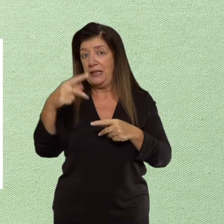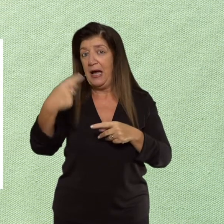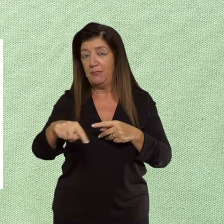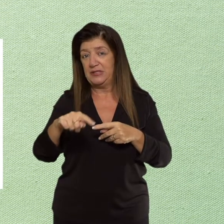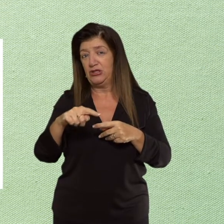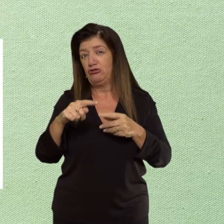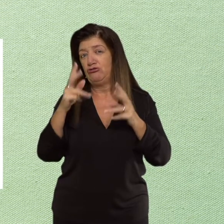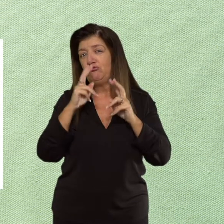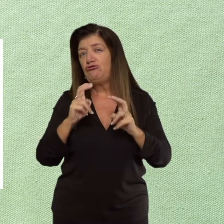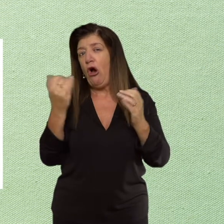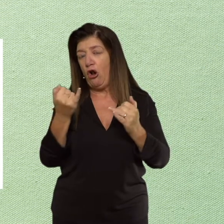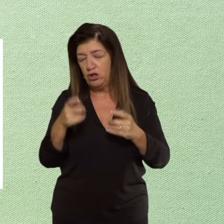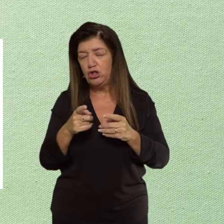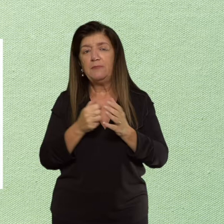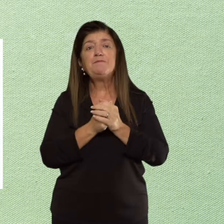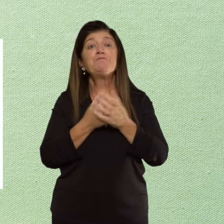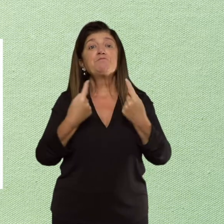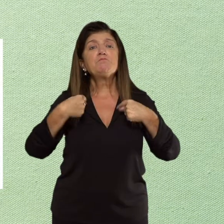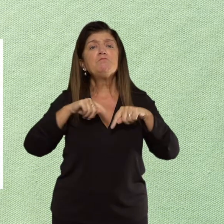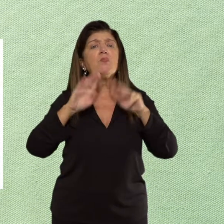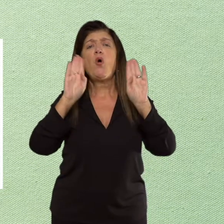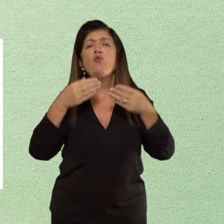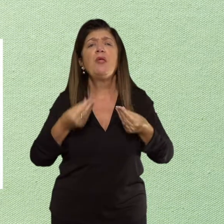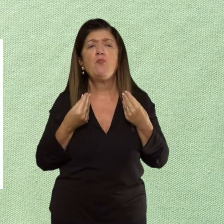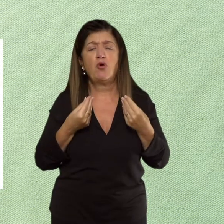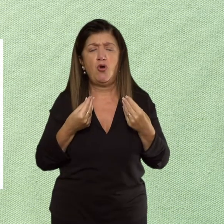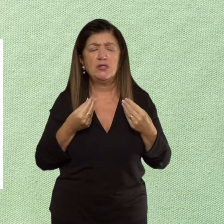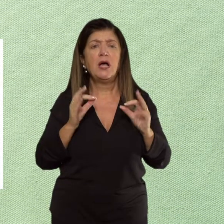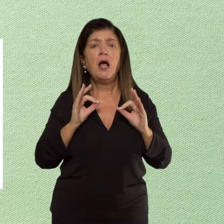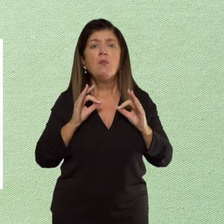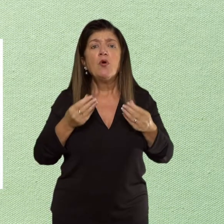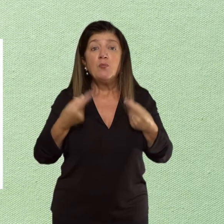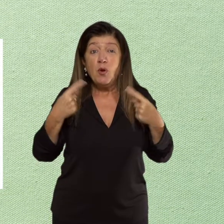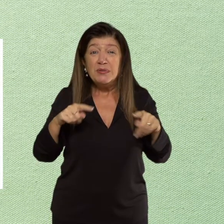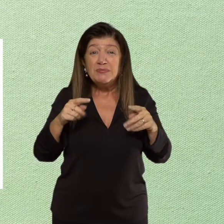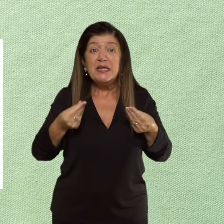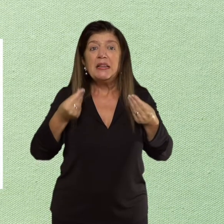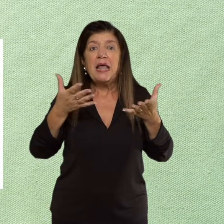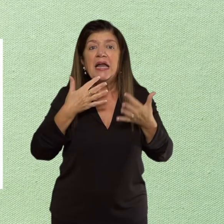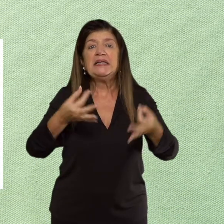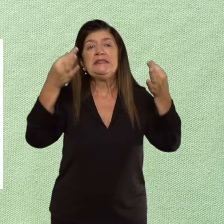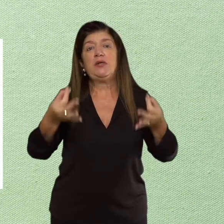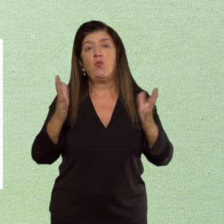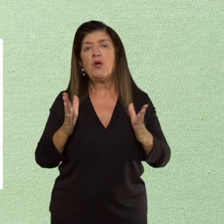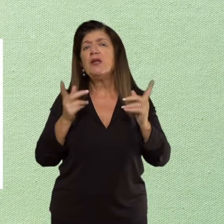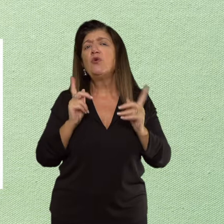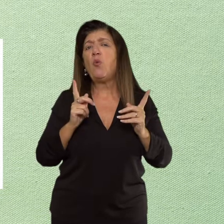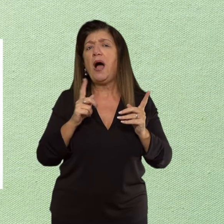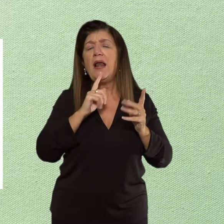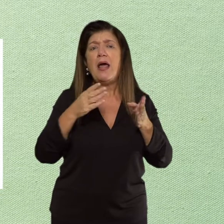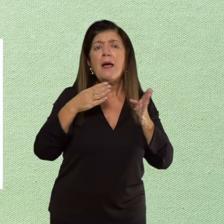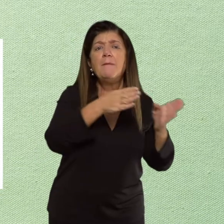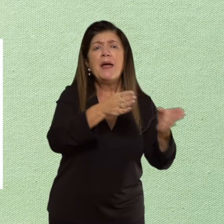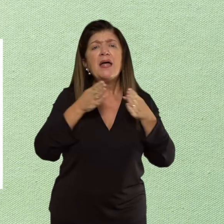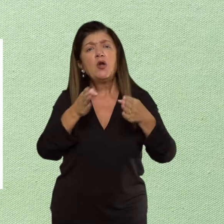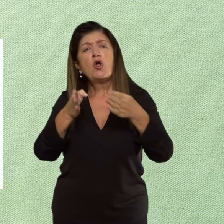all'interno del nostro settore di mettere in sicurezza determinati percorsi sia per le persone, quindi